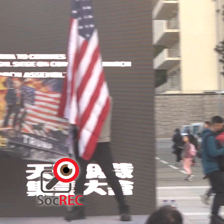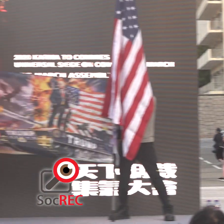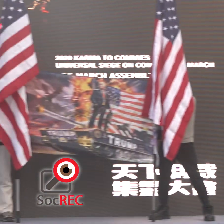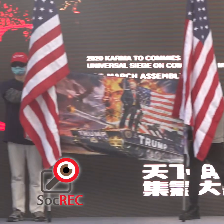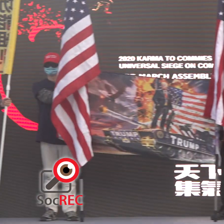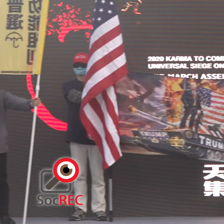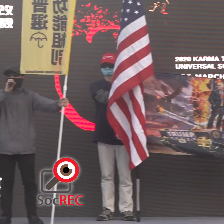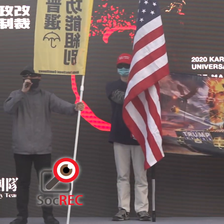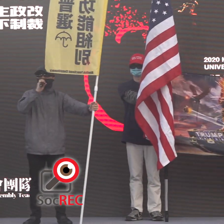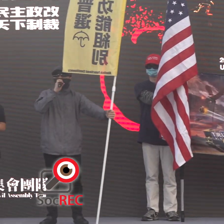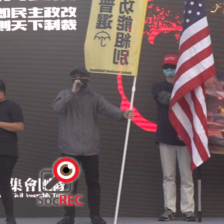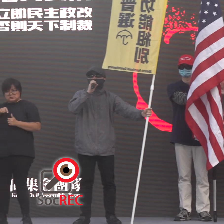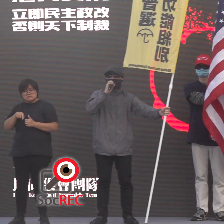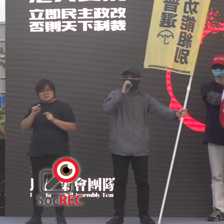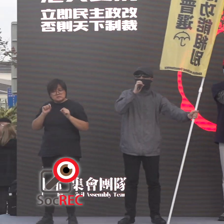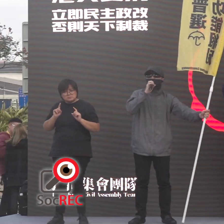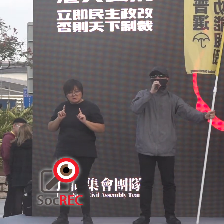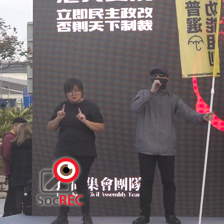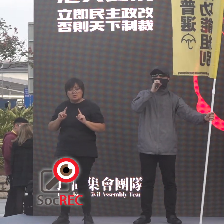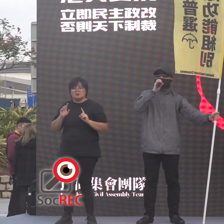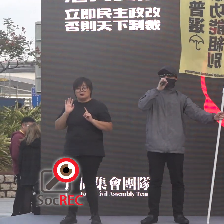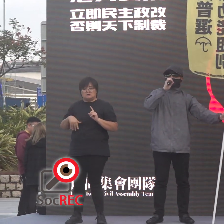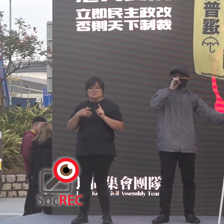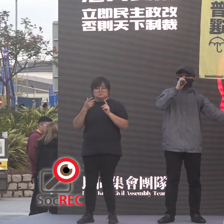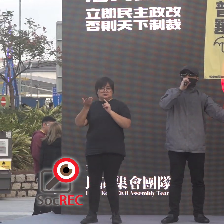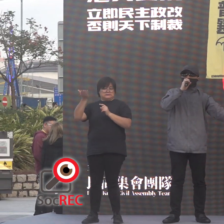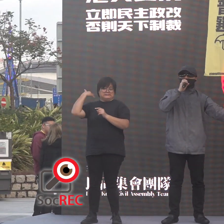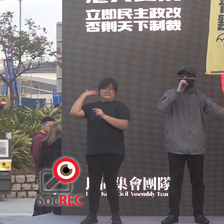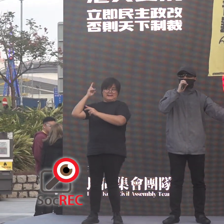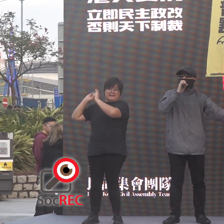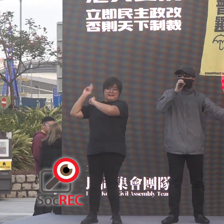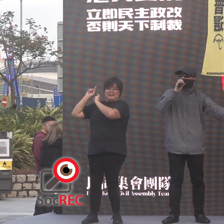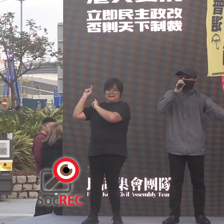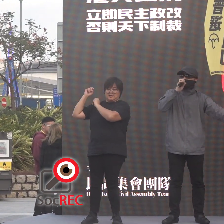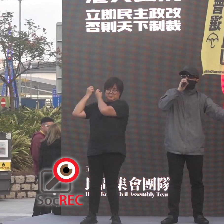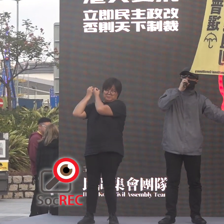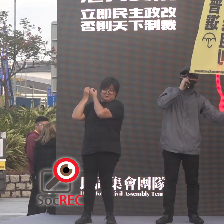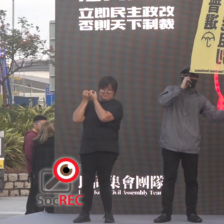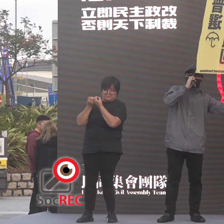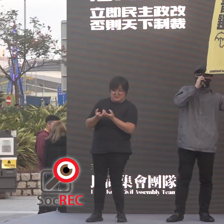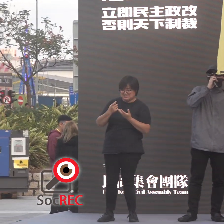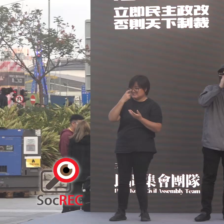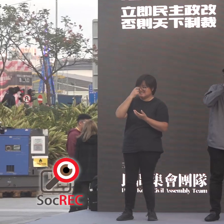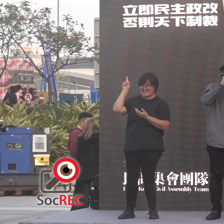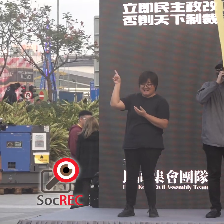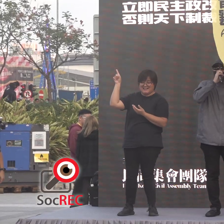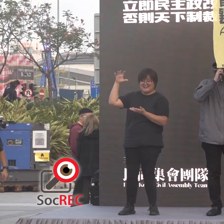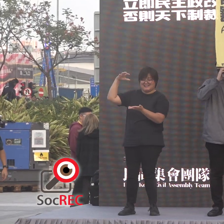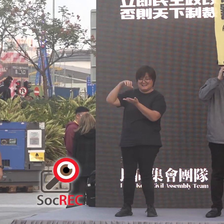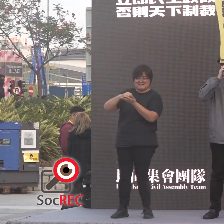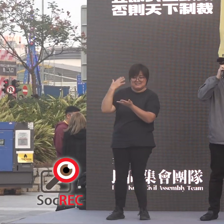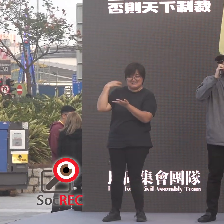們其實就是參考著歷史當中英國殖民，眾多英國殖民地，他們